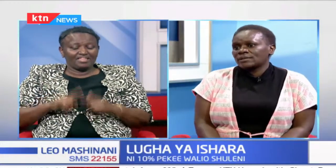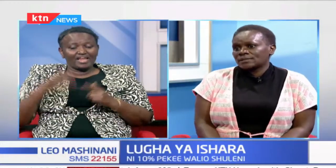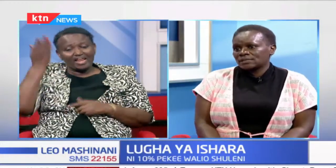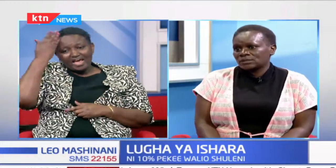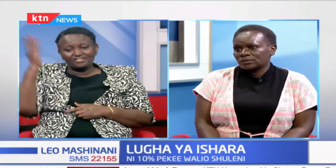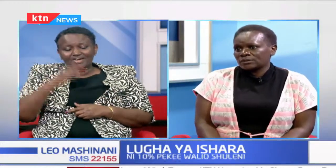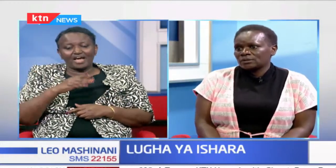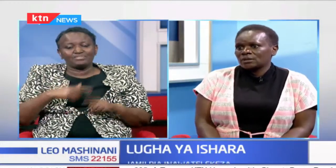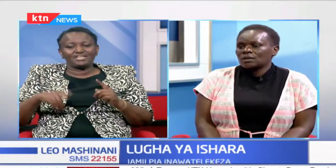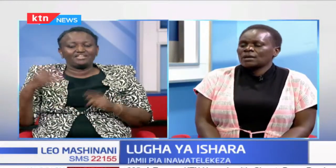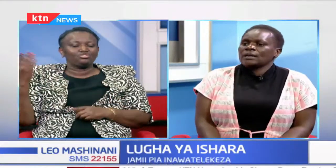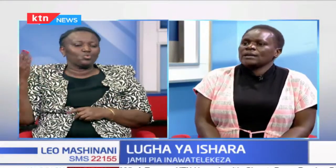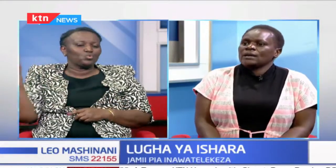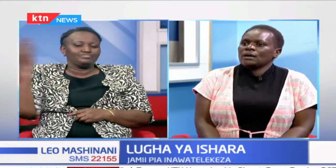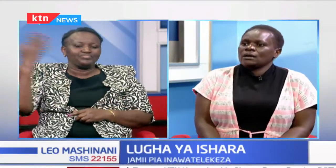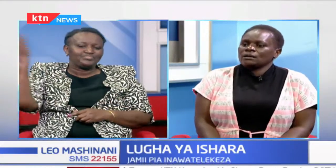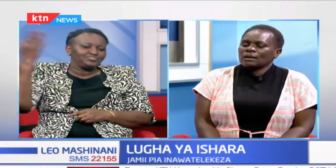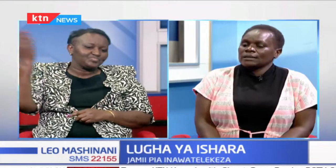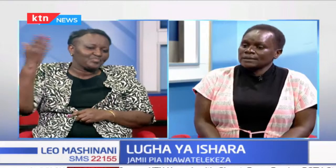walikuwa wajawazito.